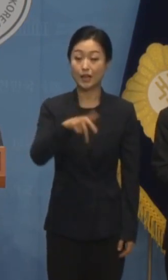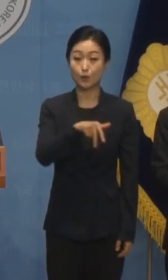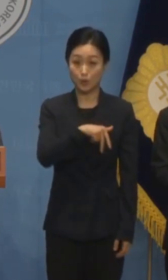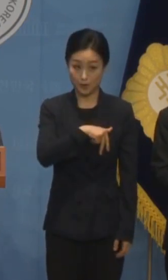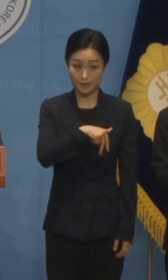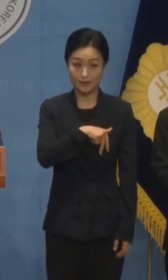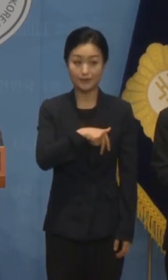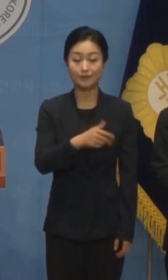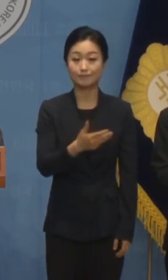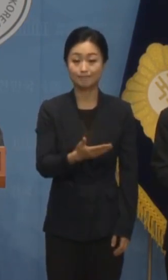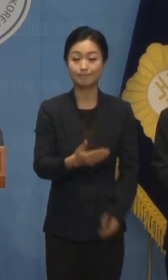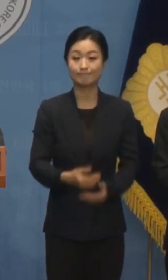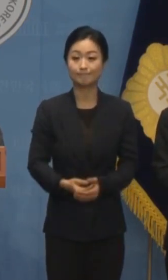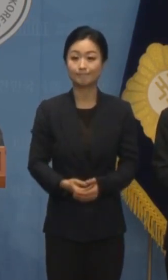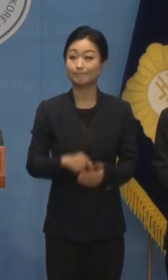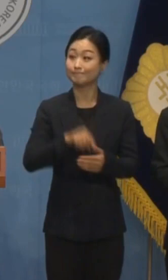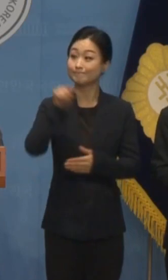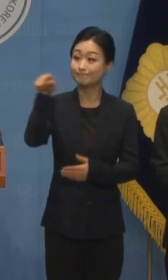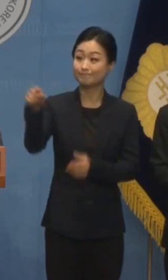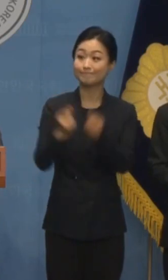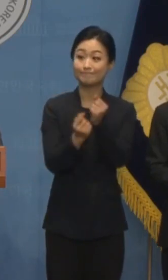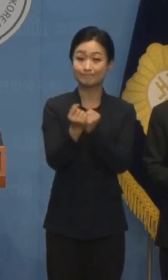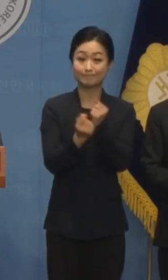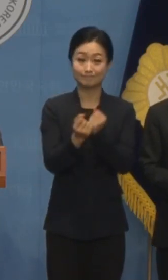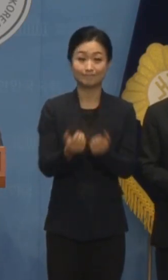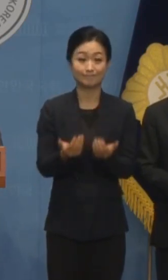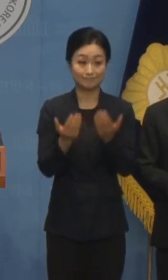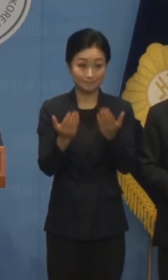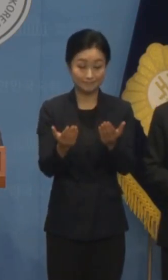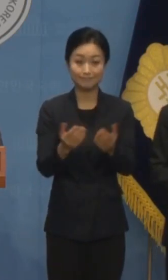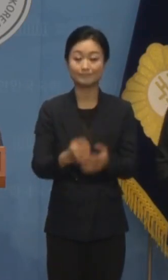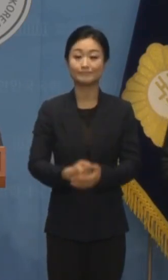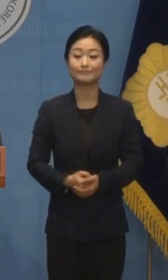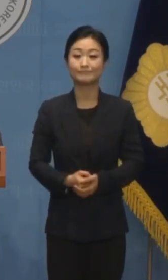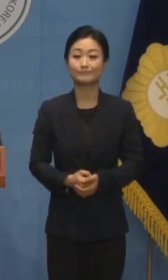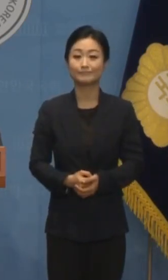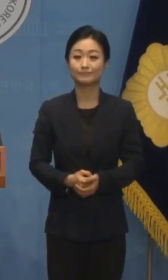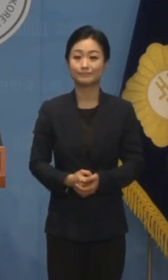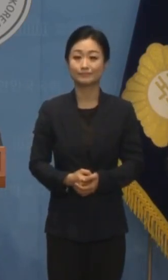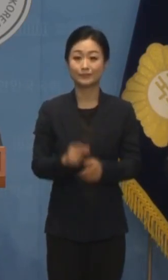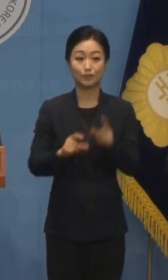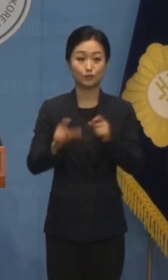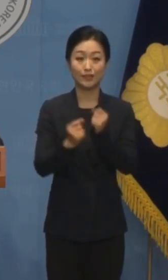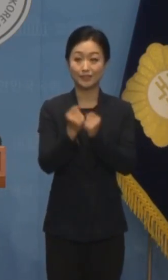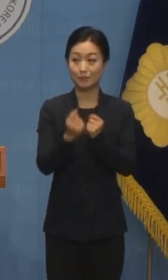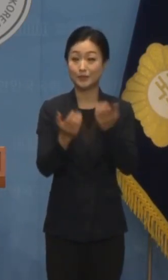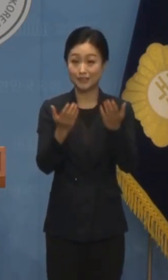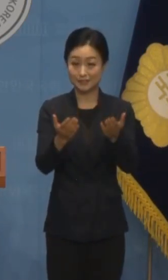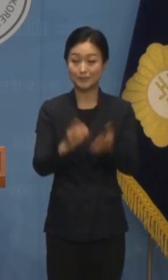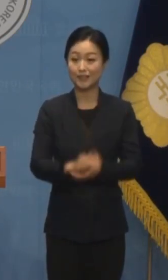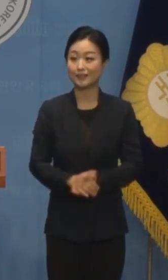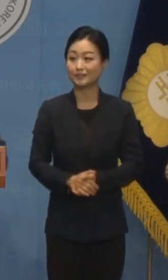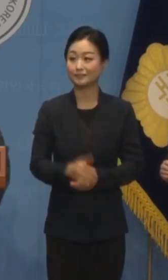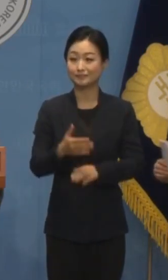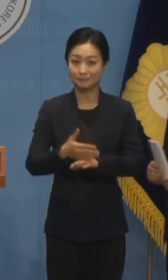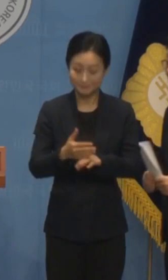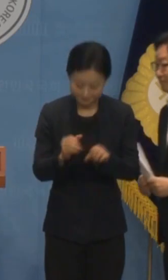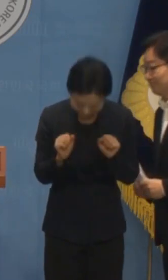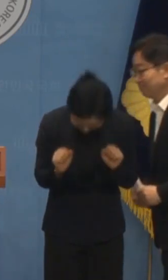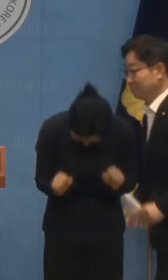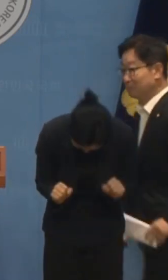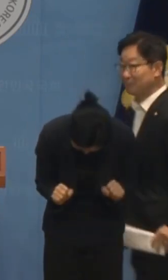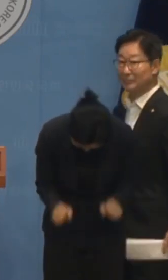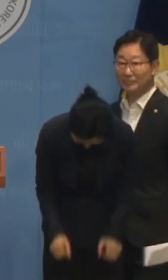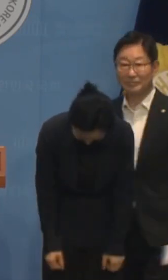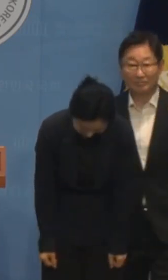같이 해주셨습니다. 나가서 백브리핑하면서 두 분은 추가 말씀 있겠습니다. 네. 정리.